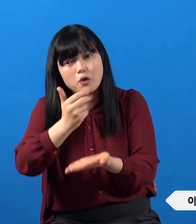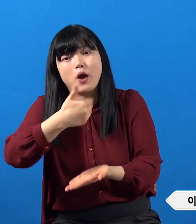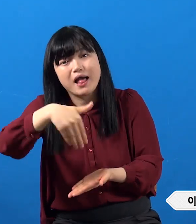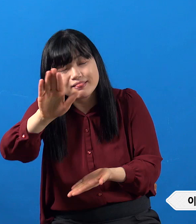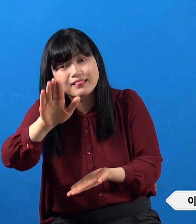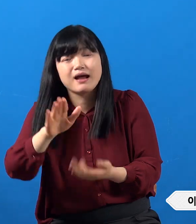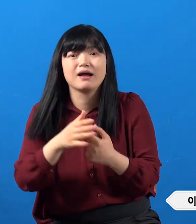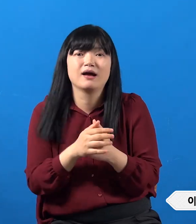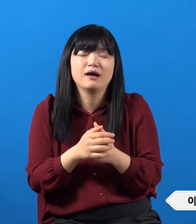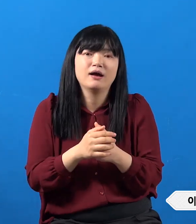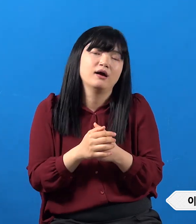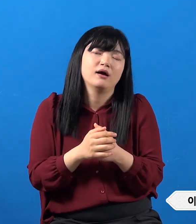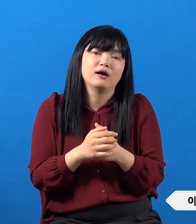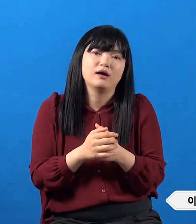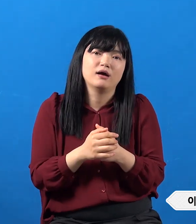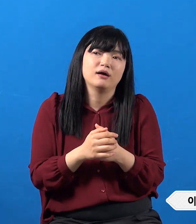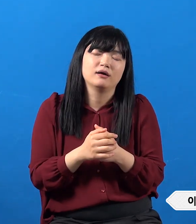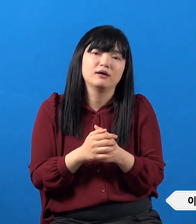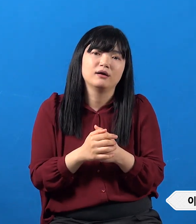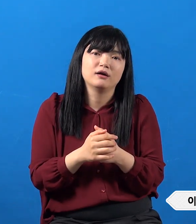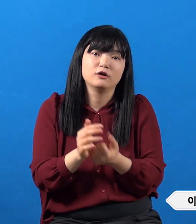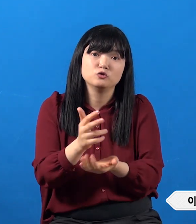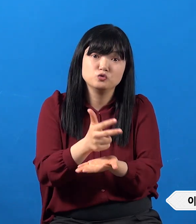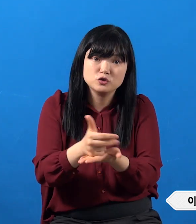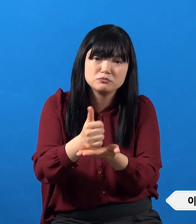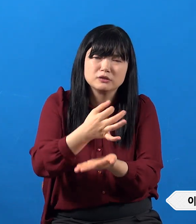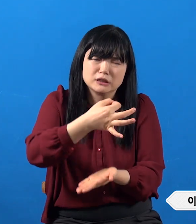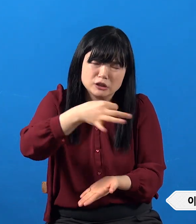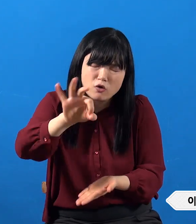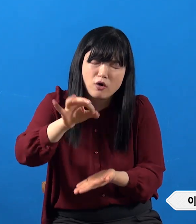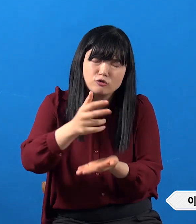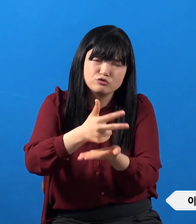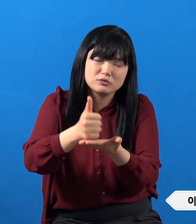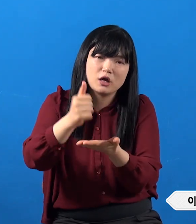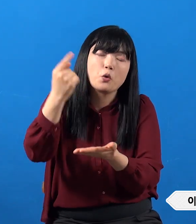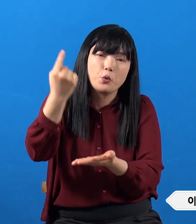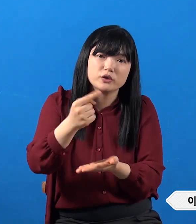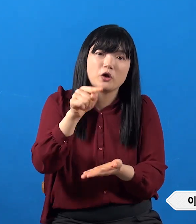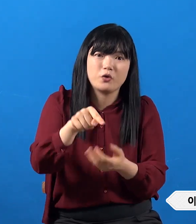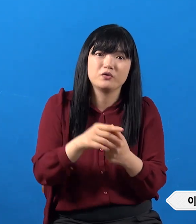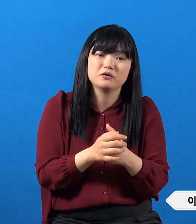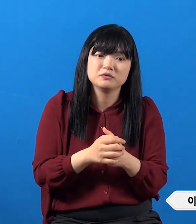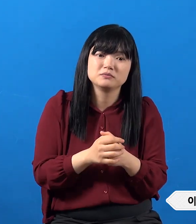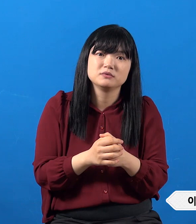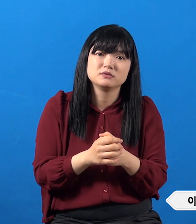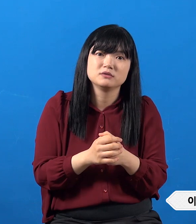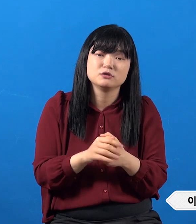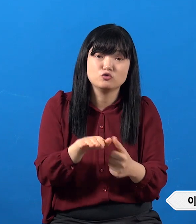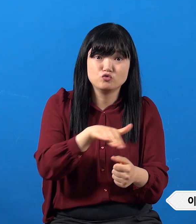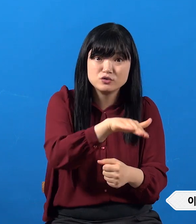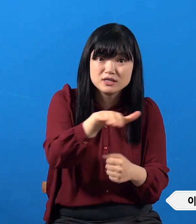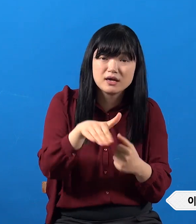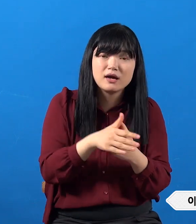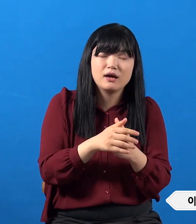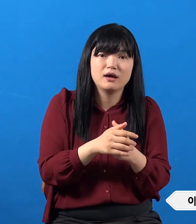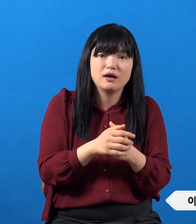것만이 아니라 주님께로 오는 것이다. 그분을 주님으로 인정하고 주께로 오는 것이다.